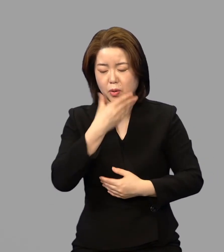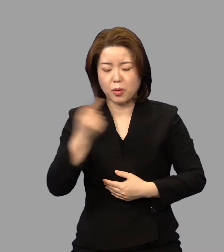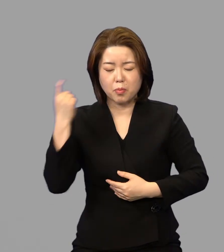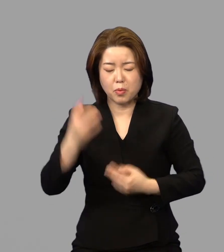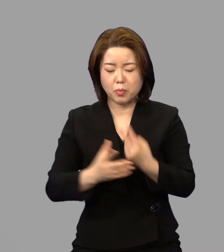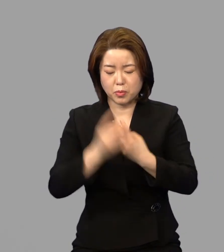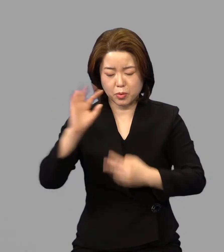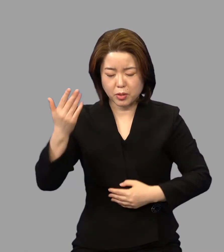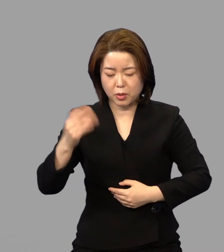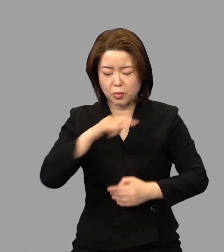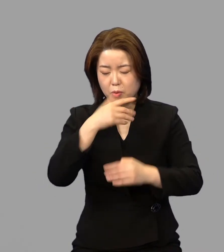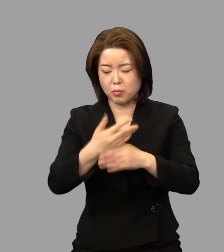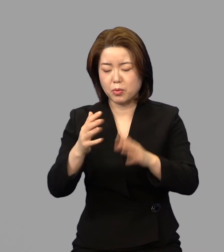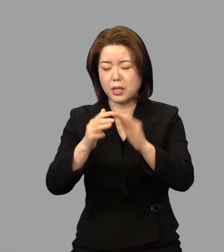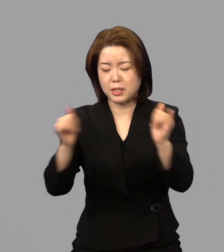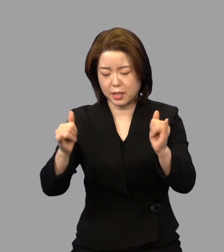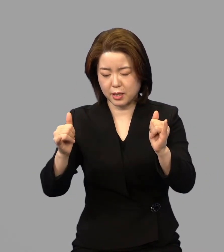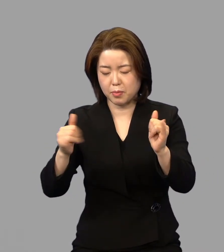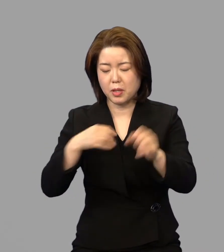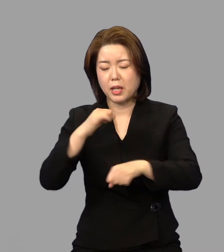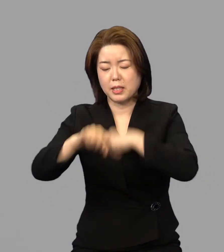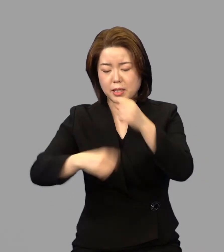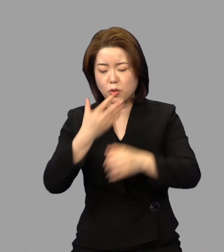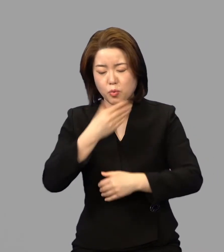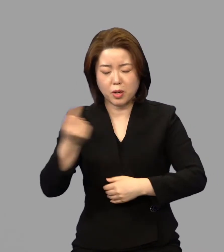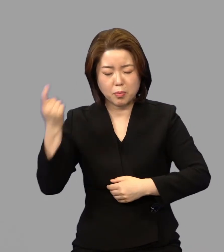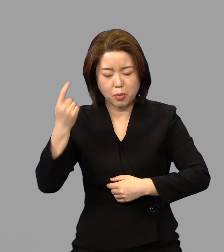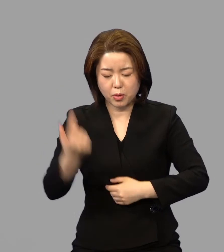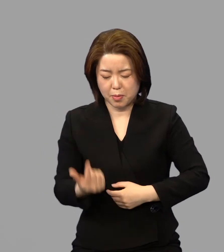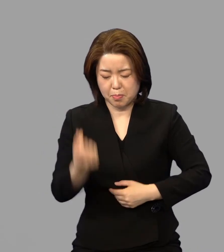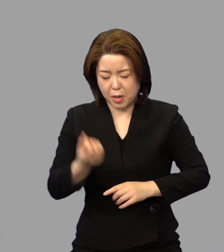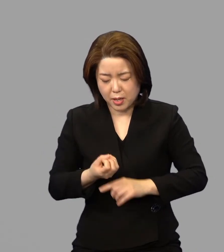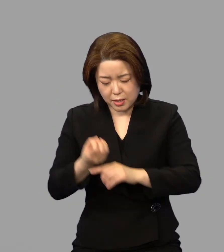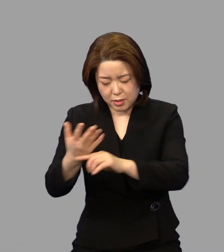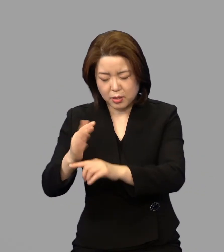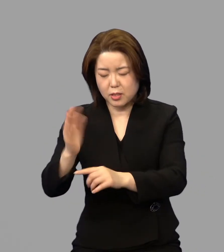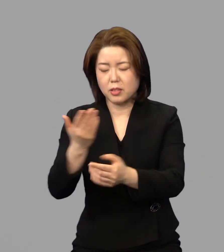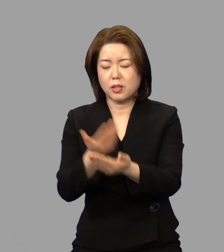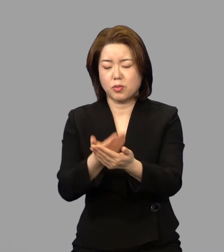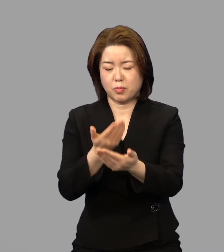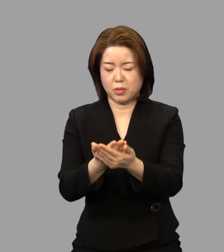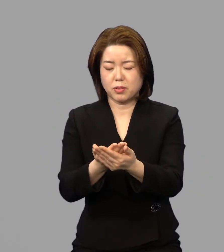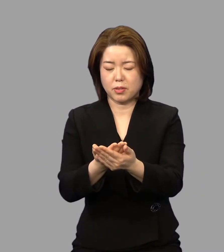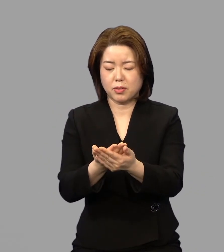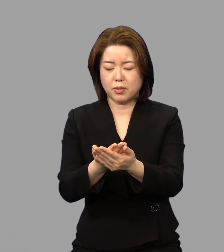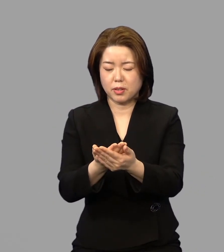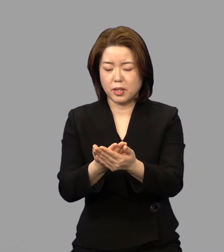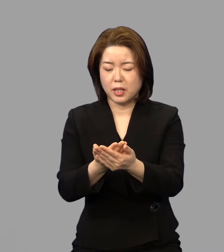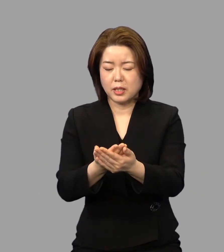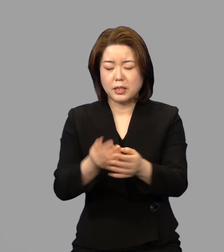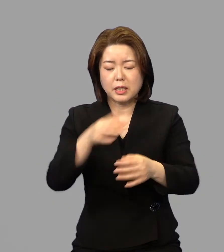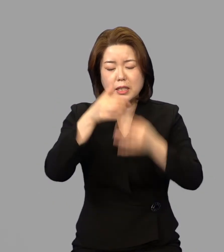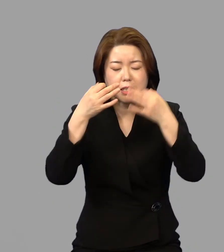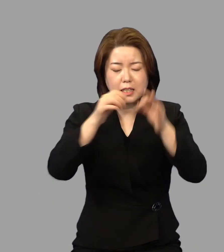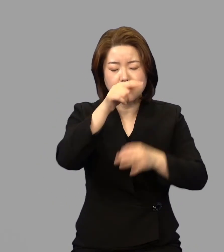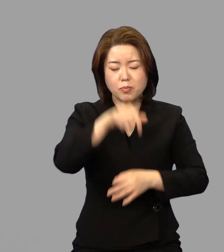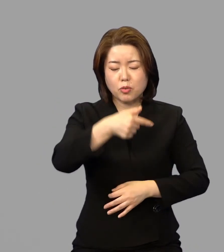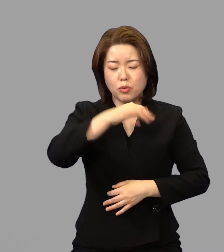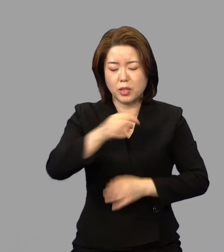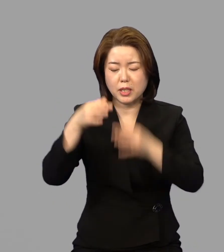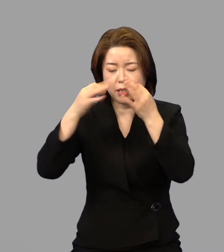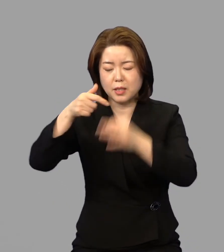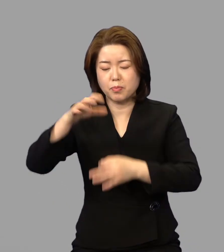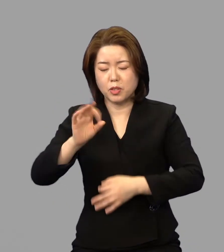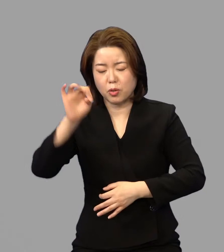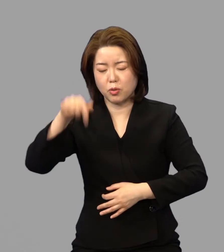북한 주민들에게 자유와 복음이 속히 전해지게 해주소서. 김국기 목사님, 김정우 목사님,